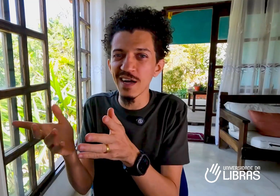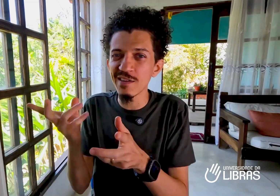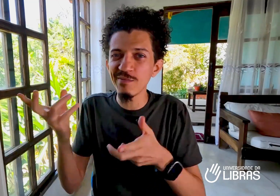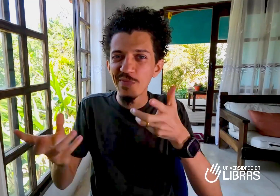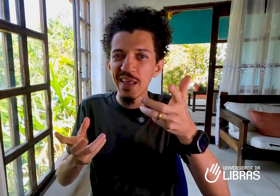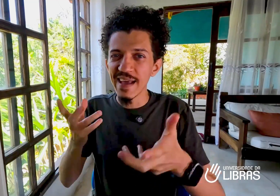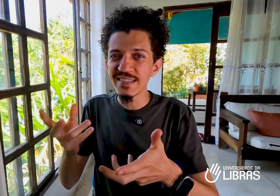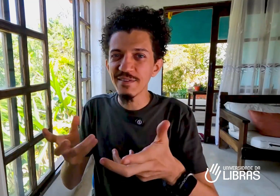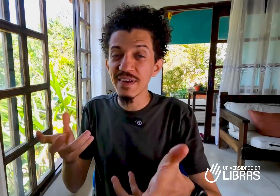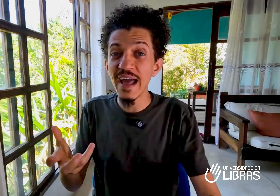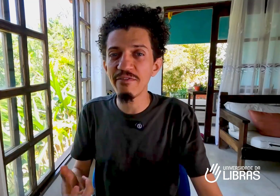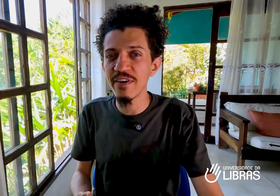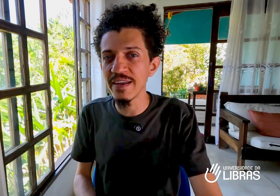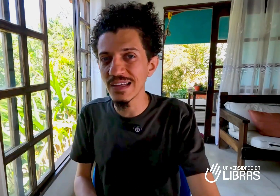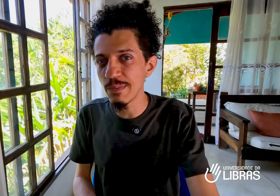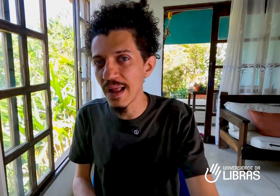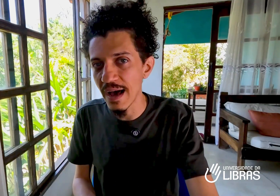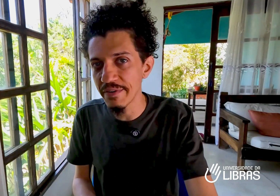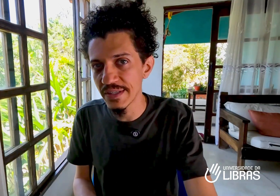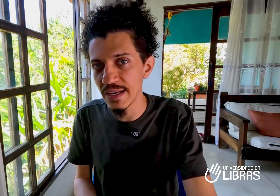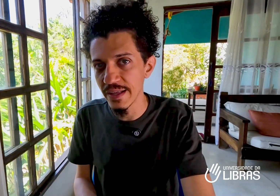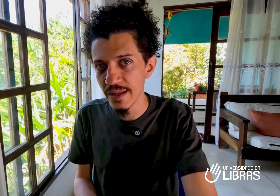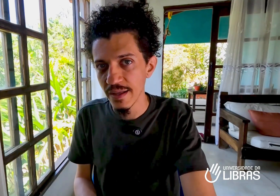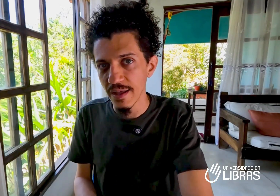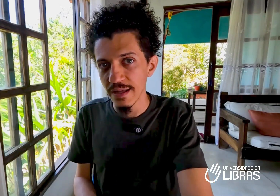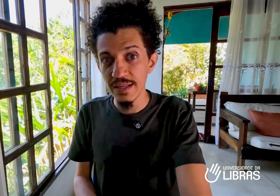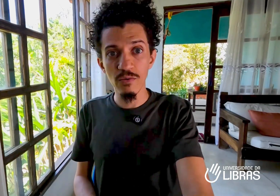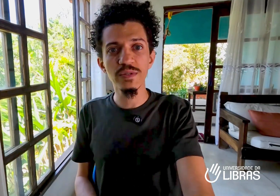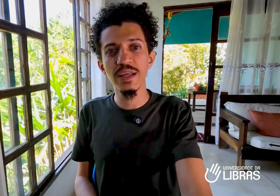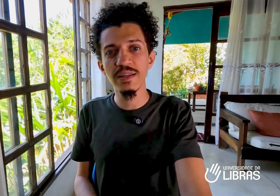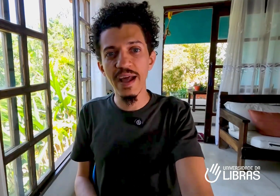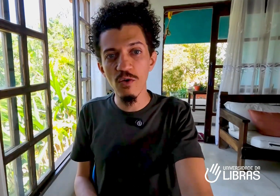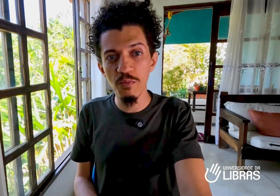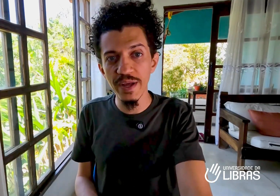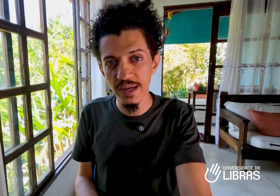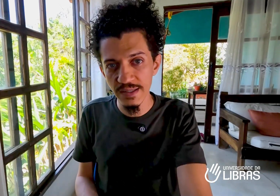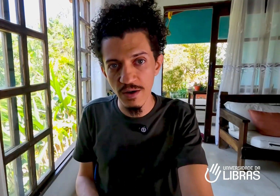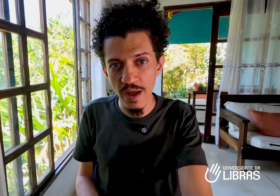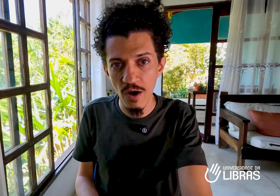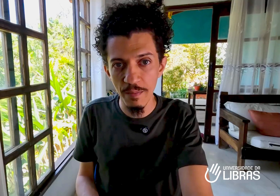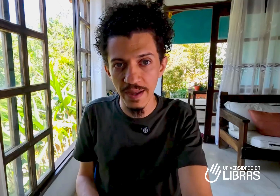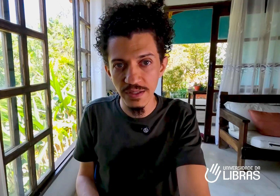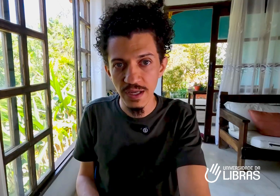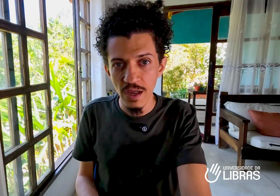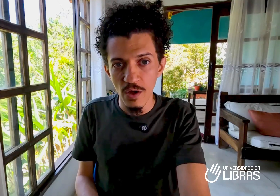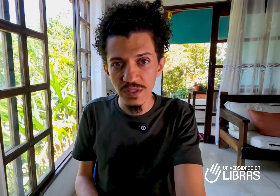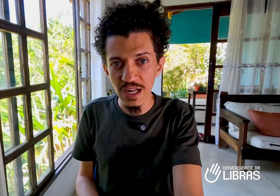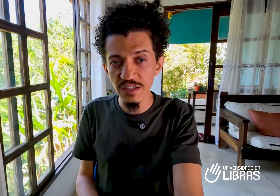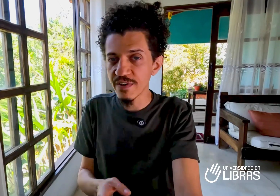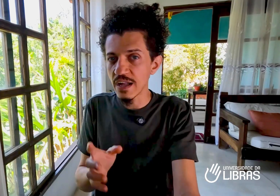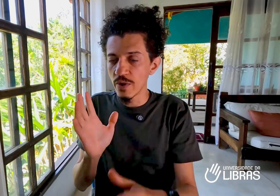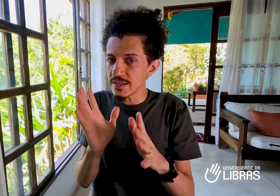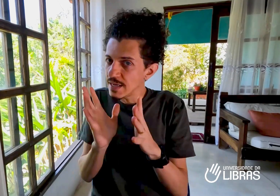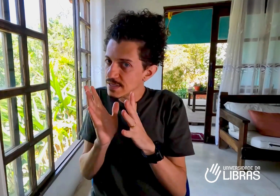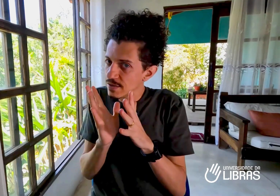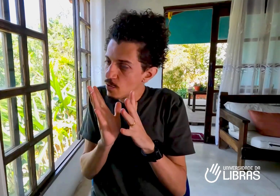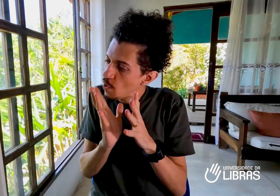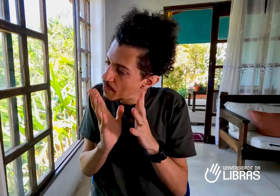usando, e aí você fica refém das palavras ali, sem conseguir ter a comunicação realmente. Os classificadores, eles são como, na